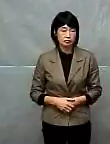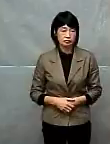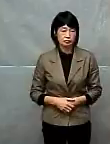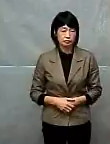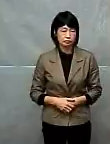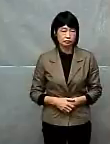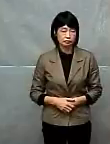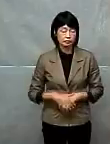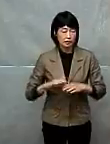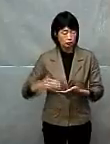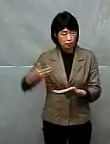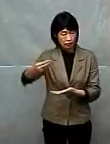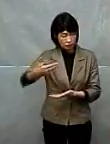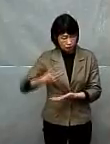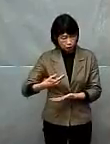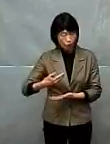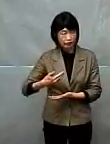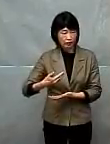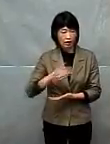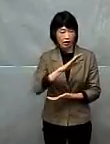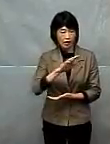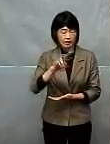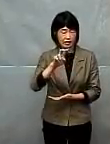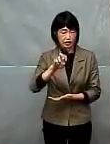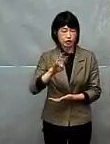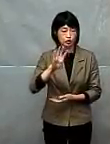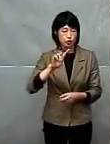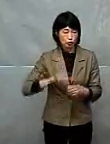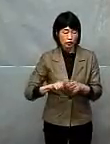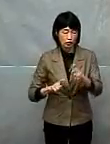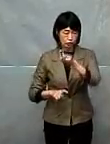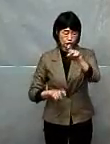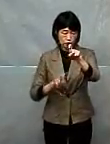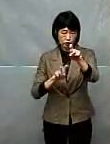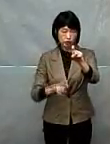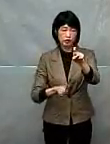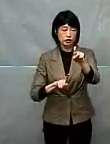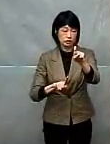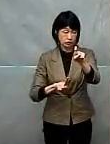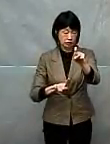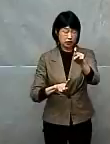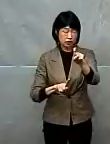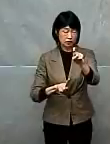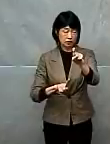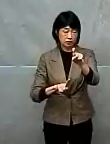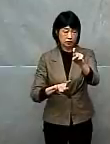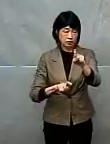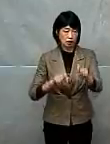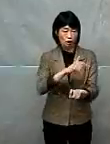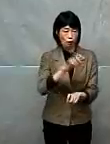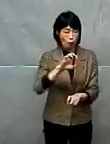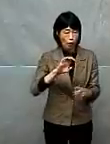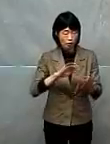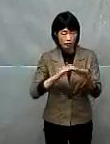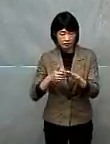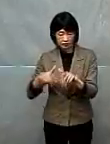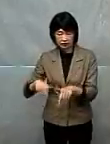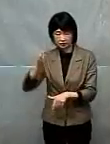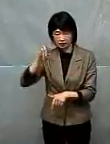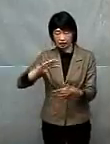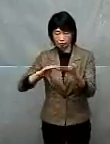今お尋ねのありました平成24年10月21日の、まあ、大江町、西川